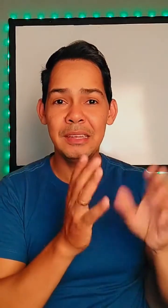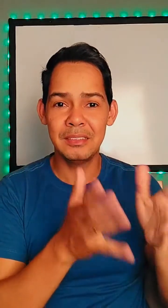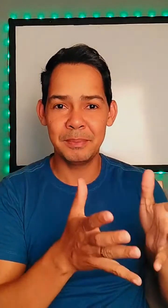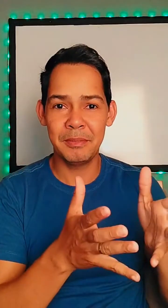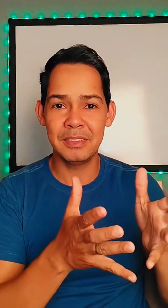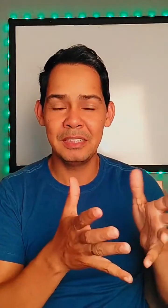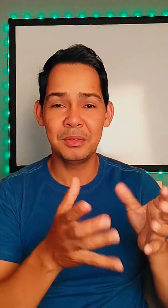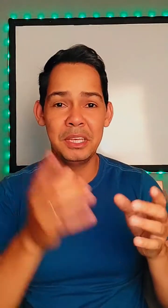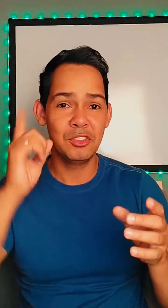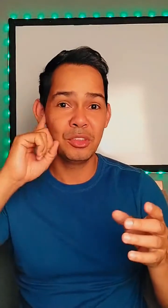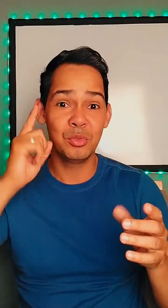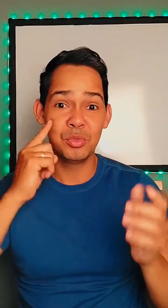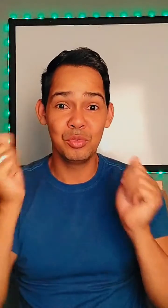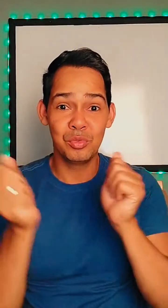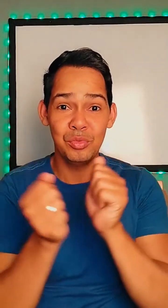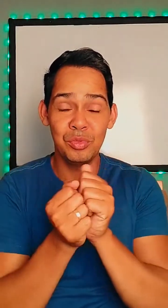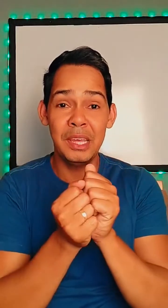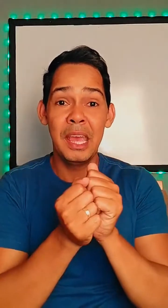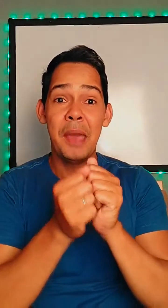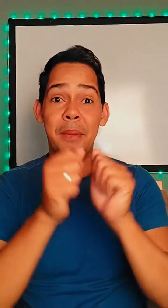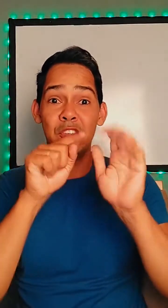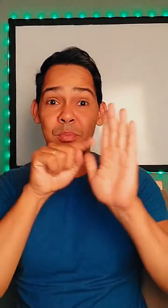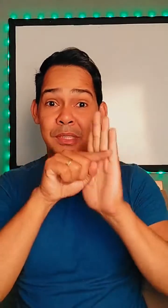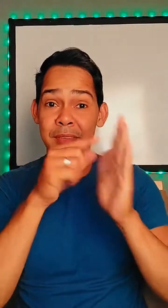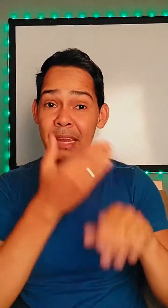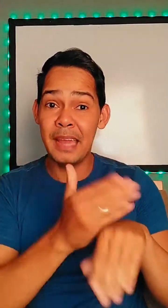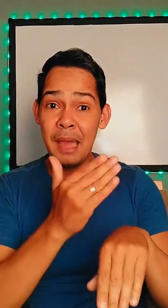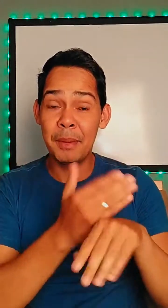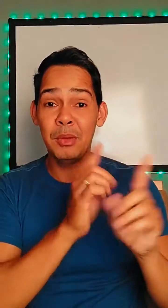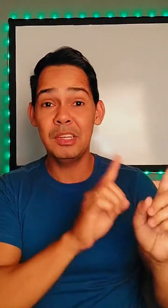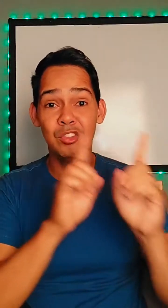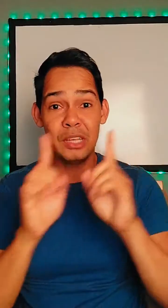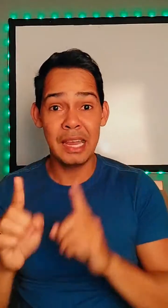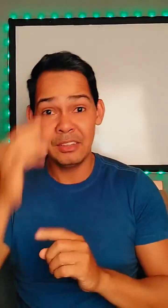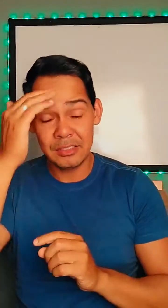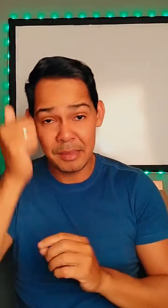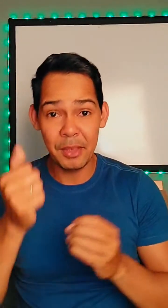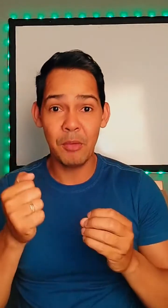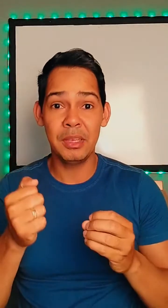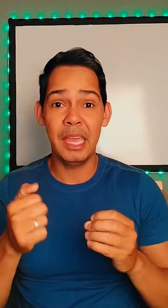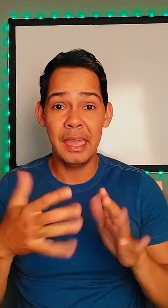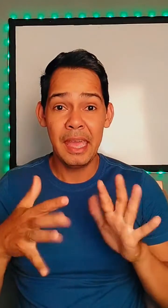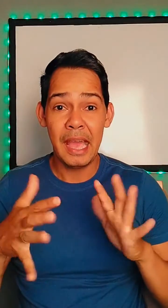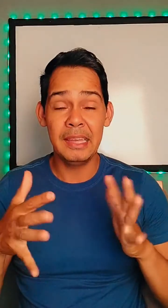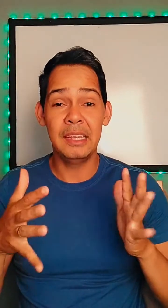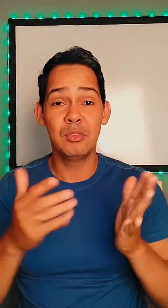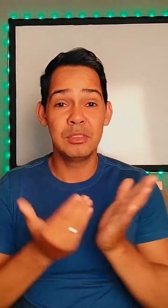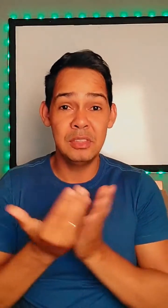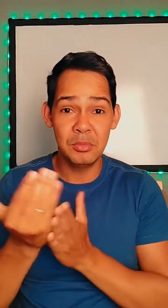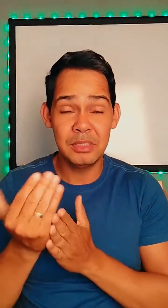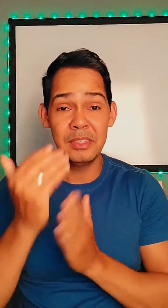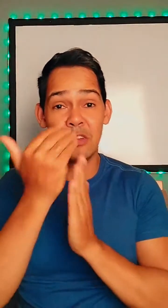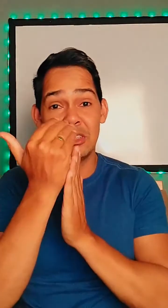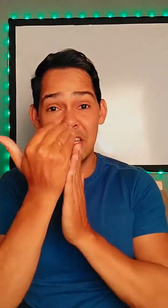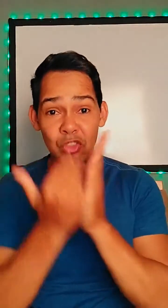para fazer isso aí. A gente tem um surdo junto, né? Pra gente poder treinar, para quando ele chegar lá e já saber como que é aquele nervosismo inicial, já ter